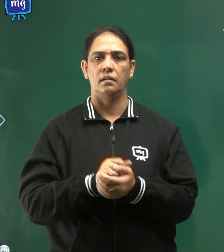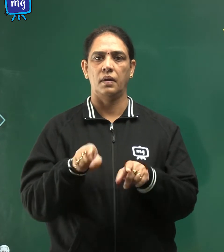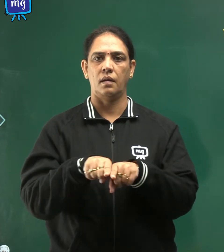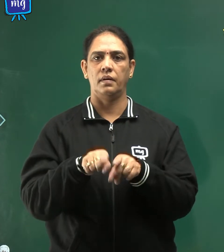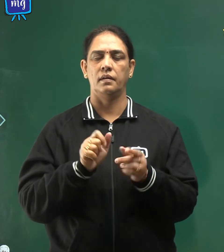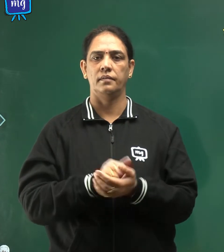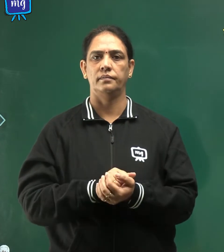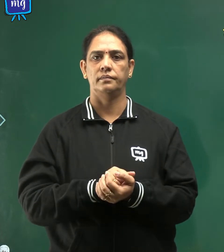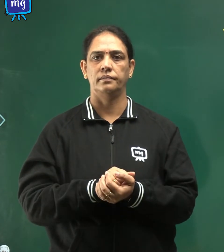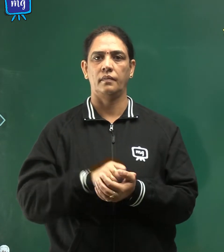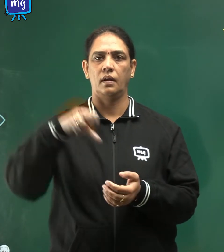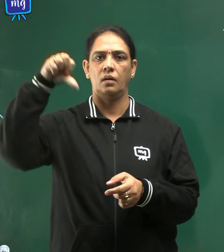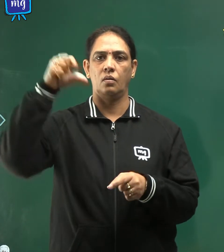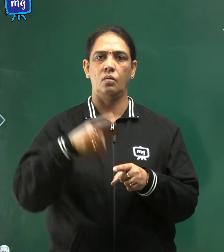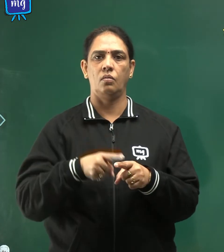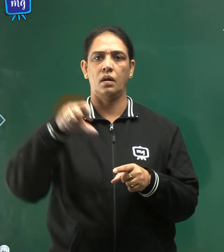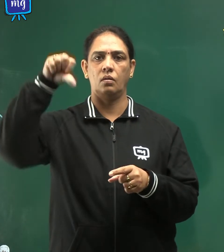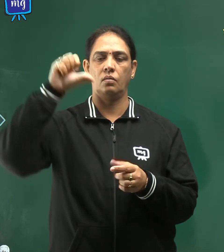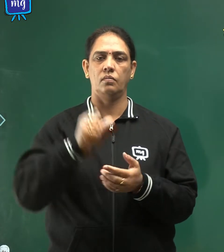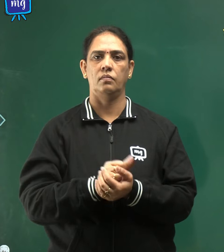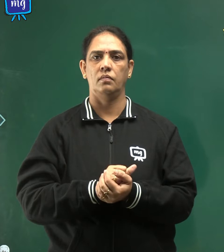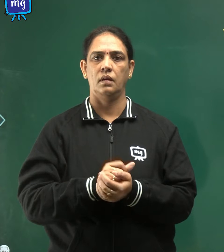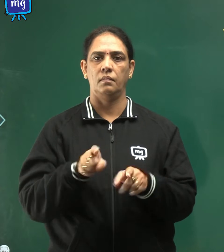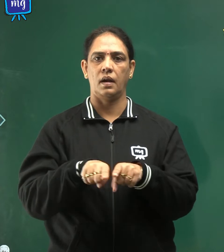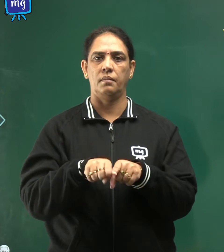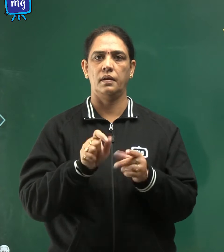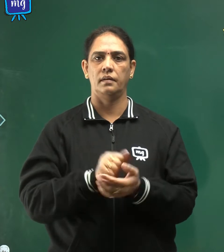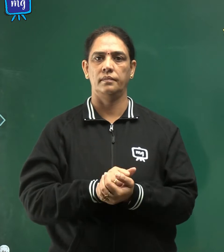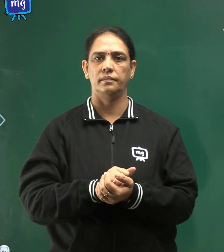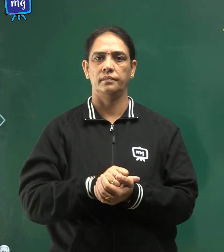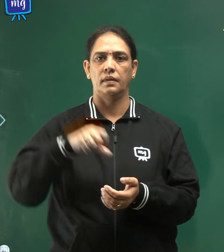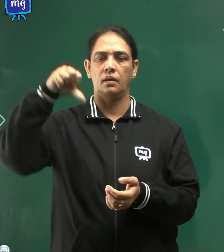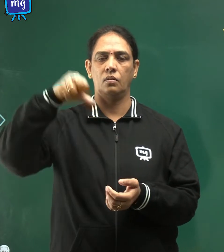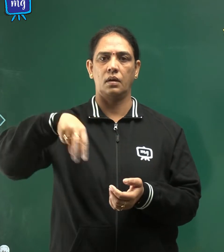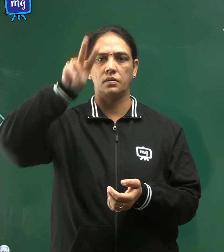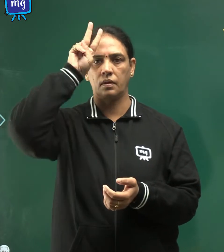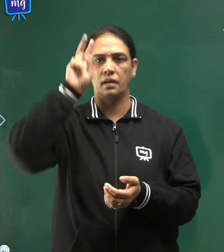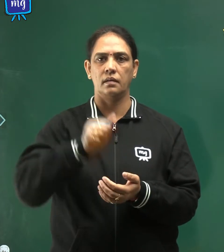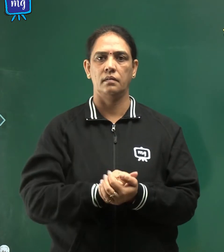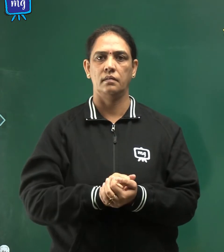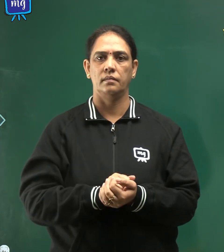बराबर 9 गुणा 9 बराबर 9 का स्क्वायर।